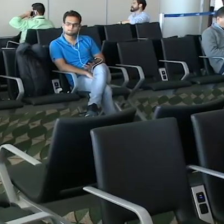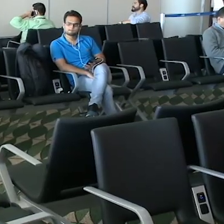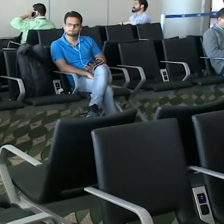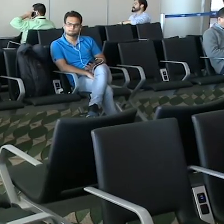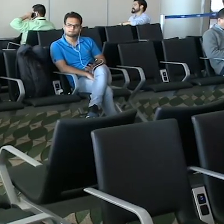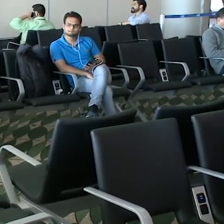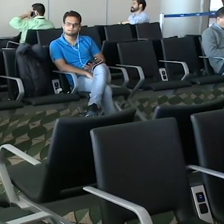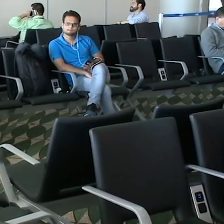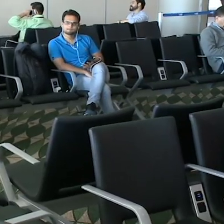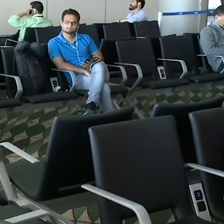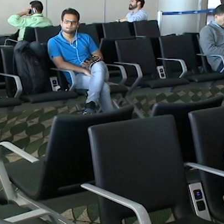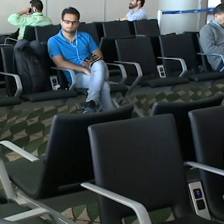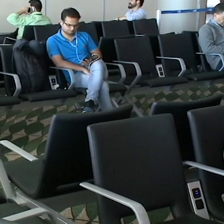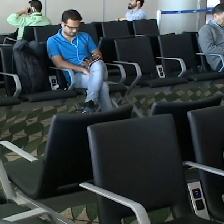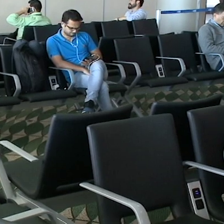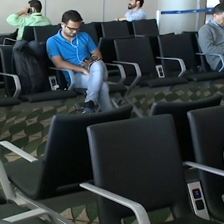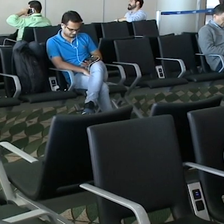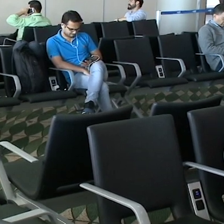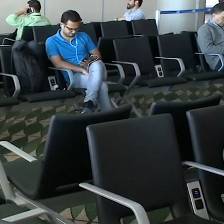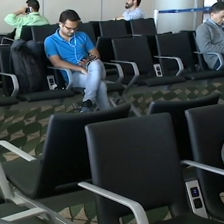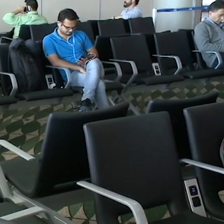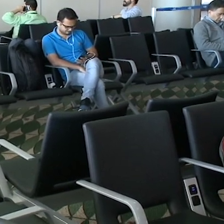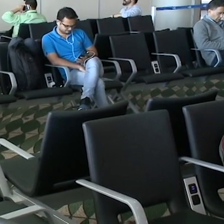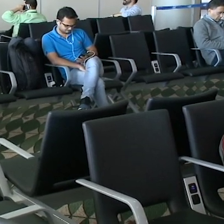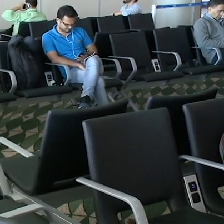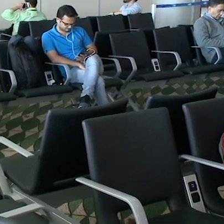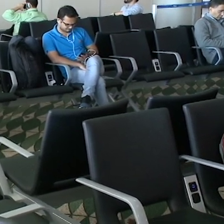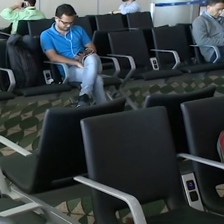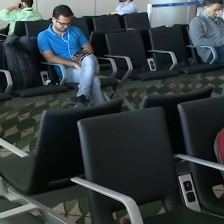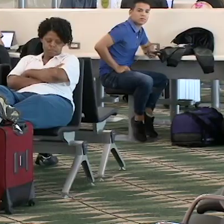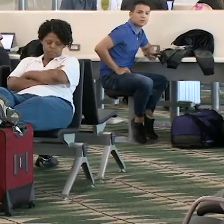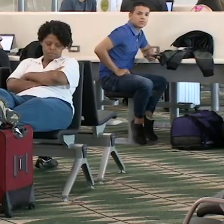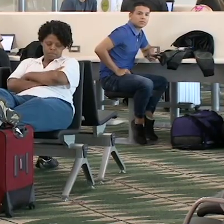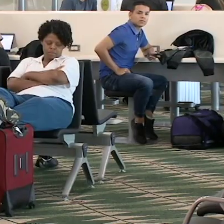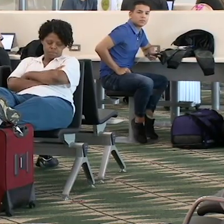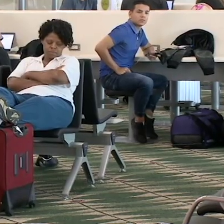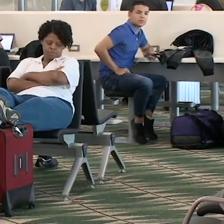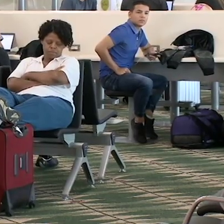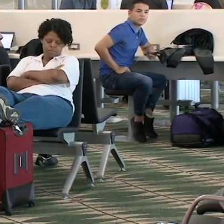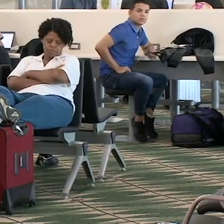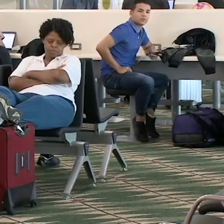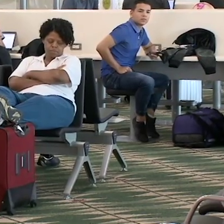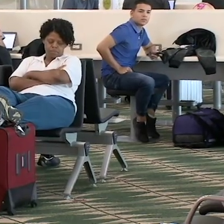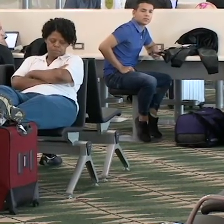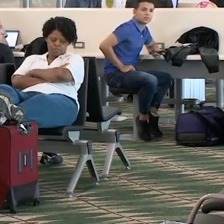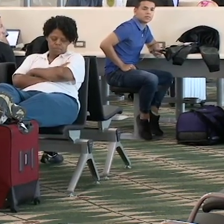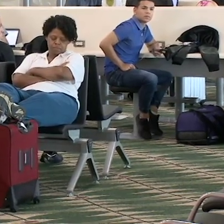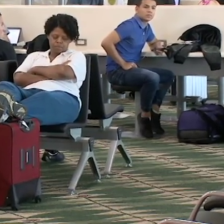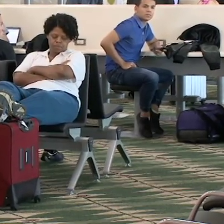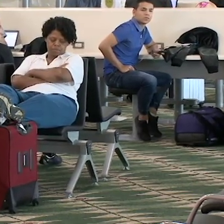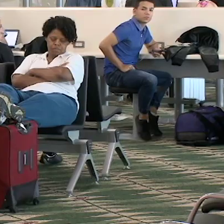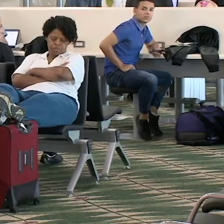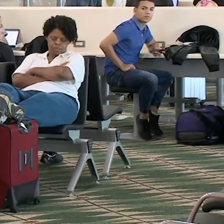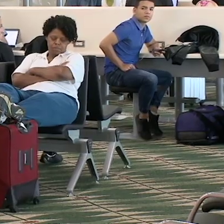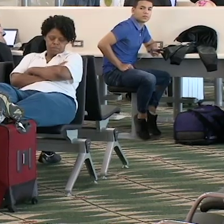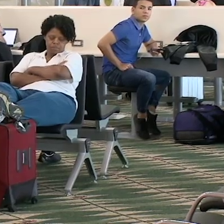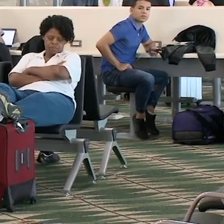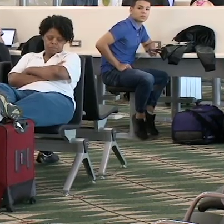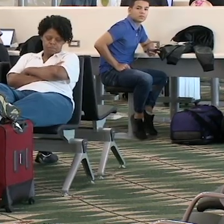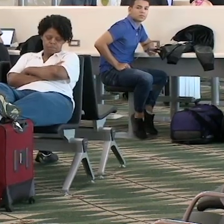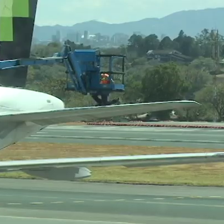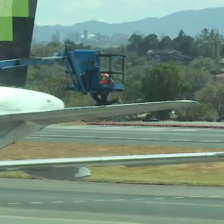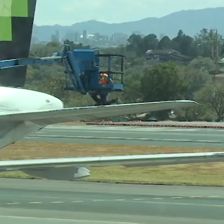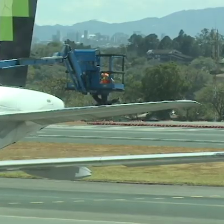proyecto de expansión y modernización es el resultado de un trabajo conjunto para el desarrollo nacional entre el gestor portuario el